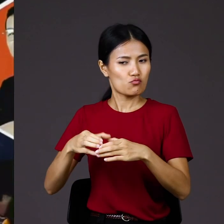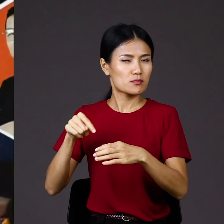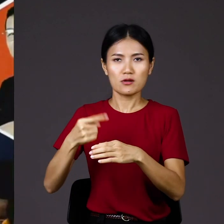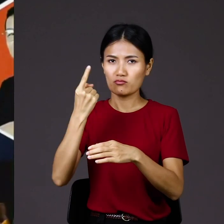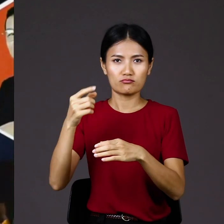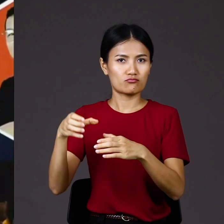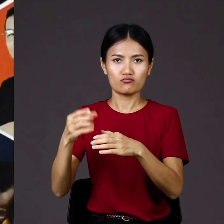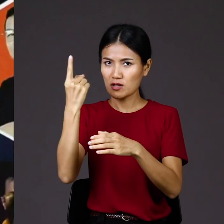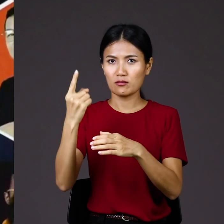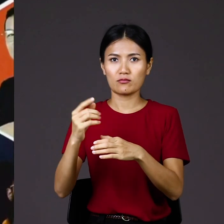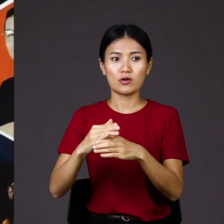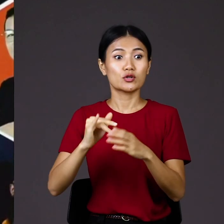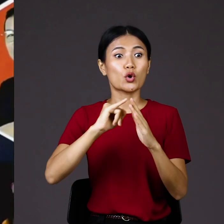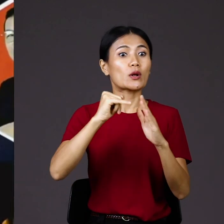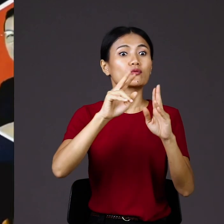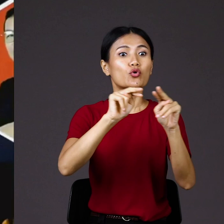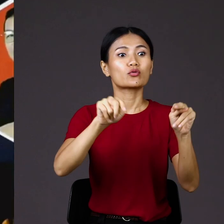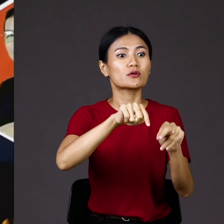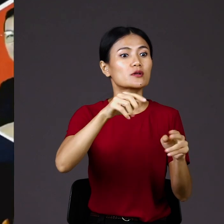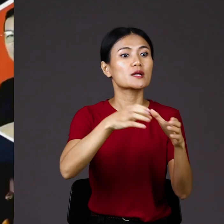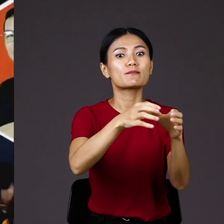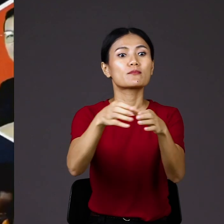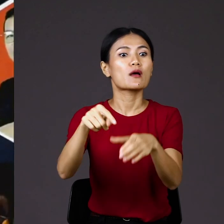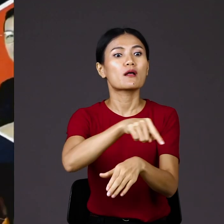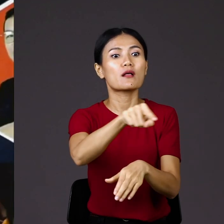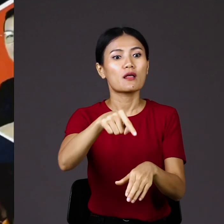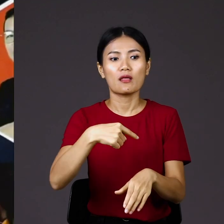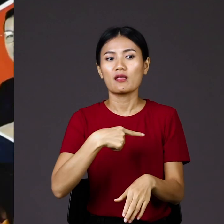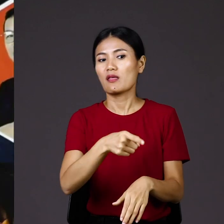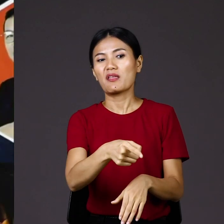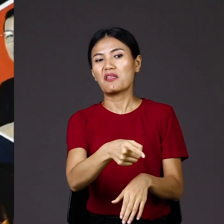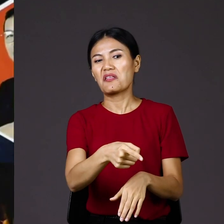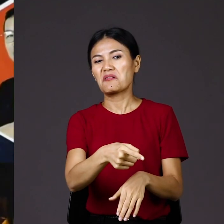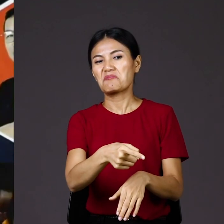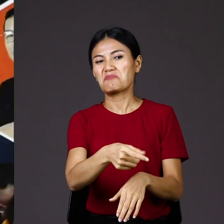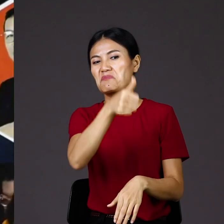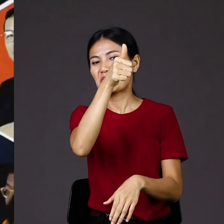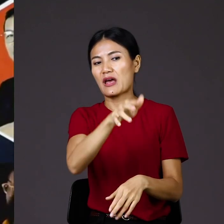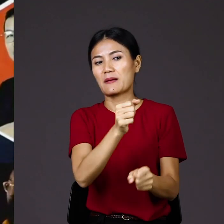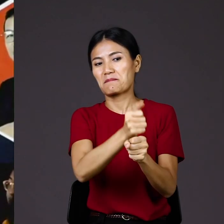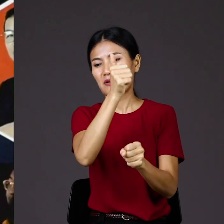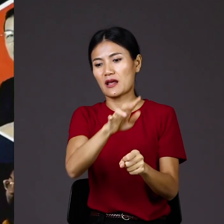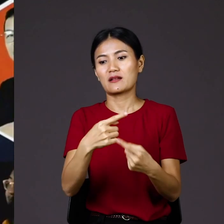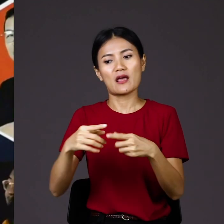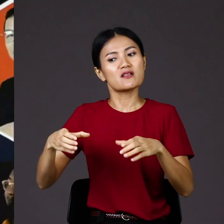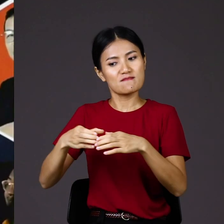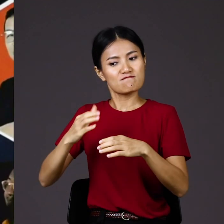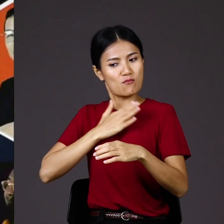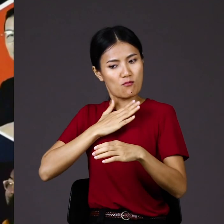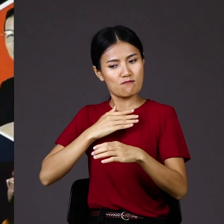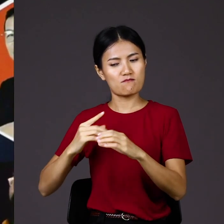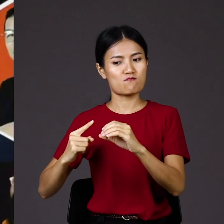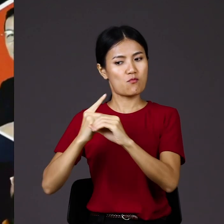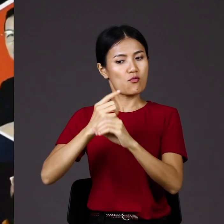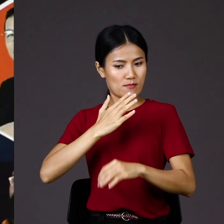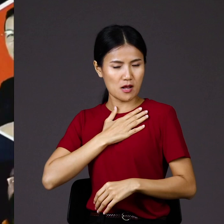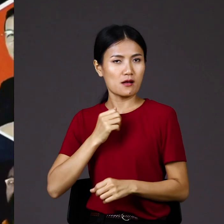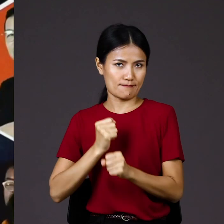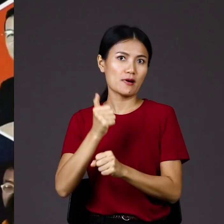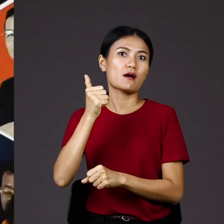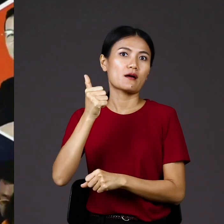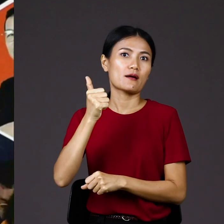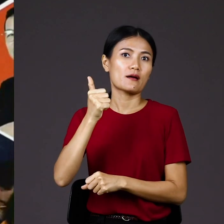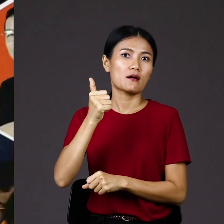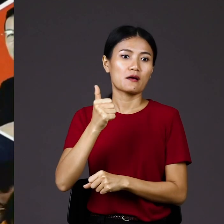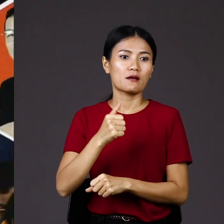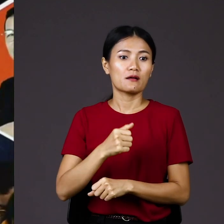ยทีมเดียวในจังหวัดนนทบุรีณวันนี้ที่มองเห็นปัญหาพวกนี้แล้วจะทำจริง